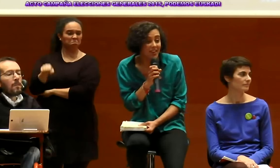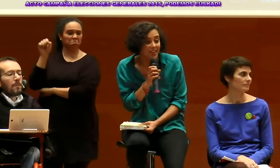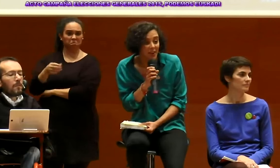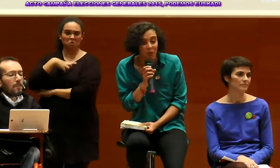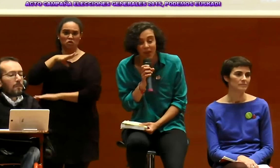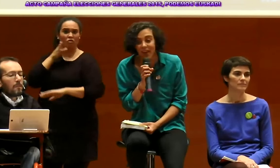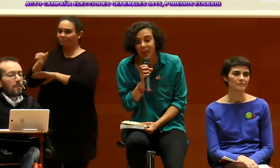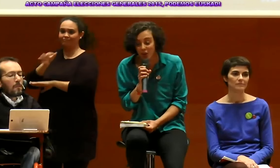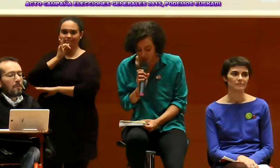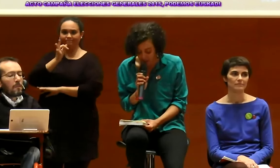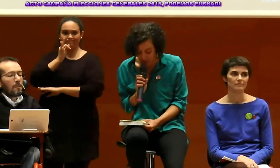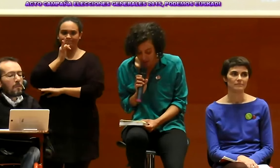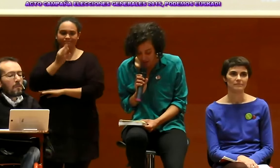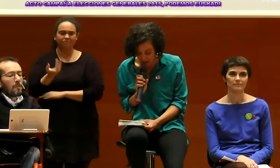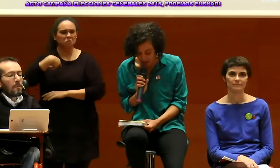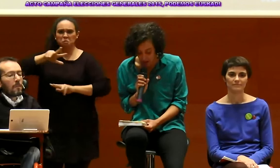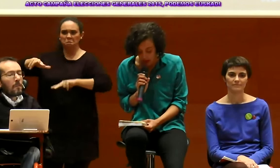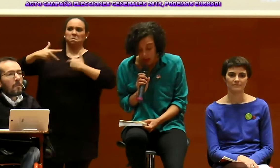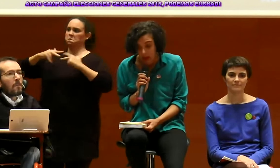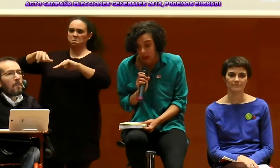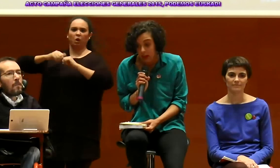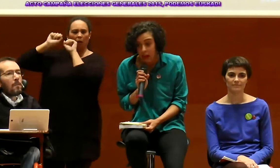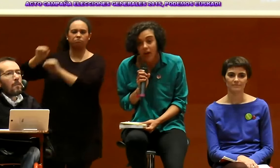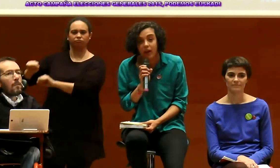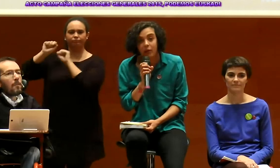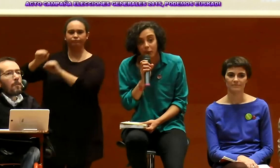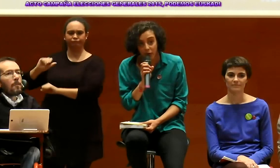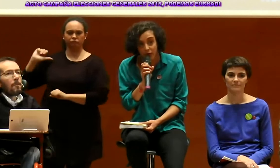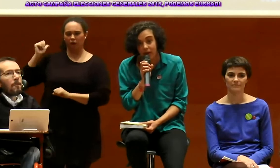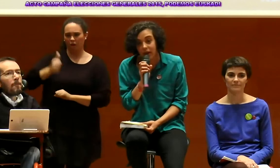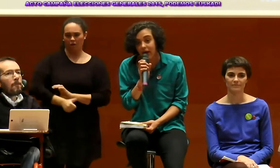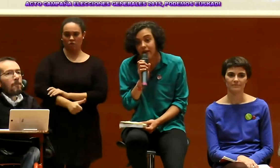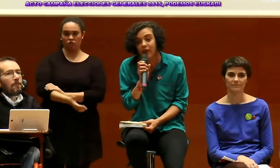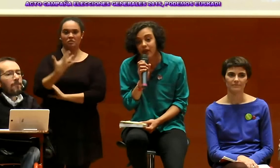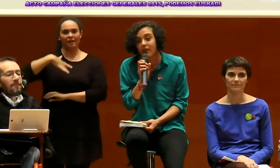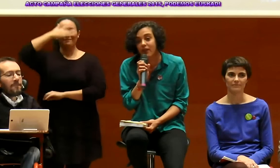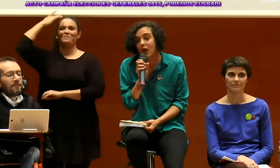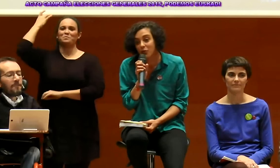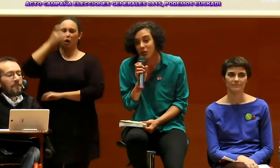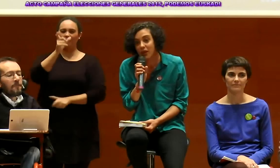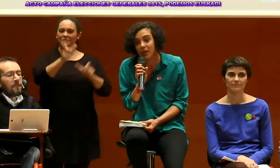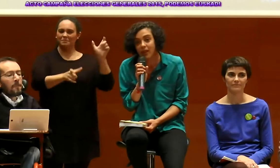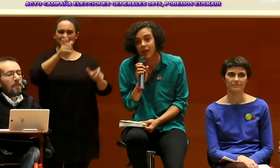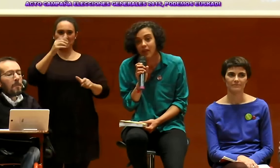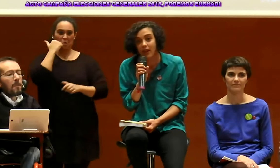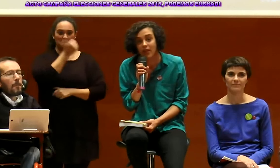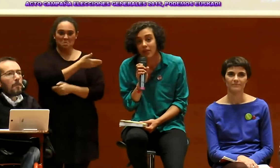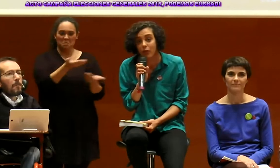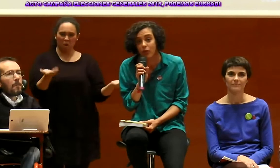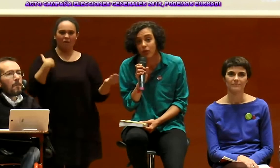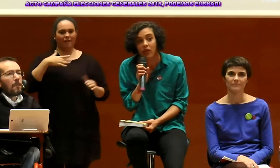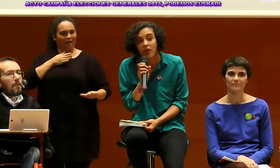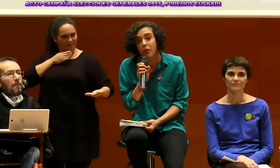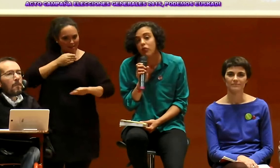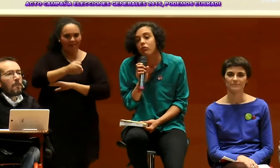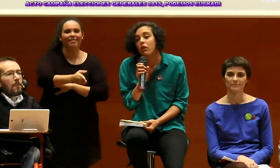allí, porque no nos dejaban entrar. Y ahora que por fin la gente corriente tiene la posibilidad de acceder a las